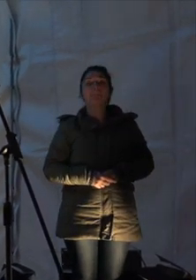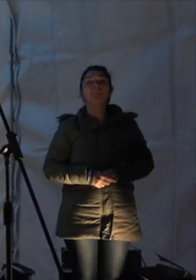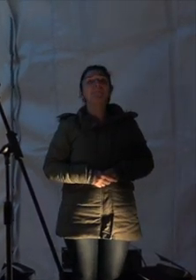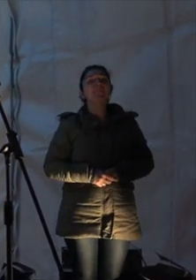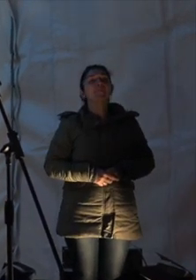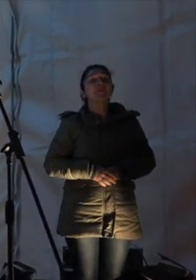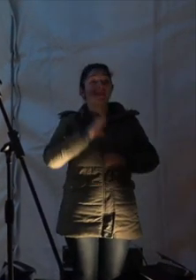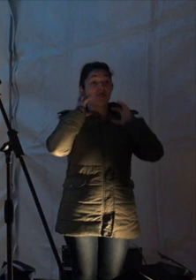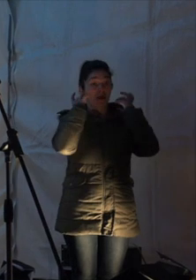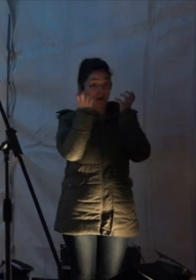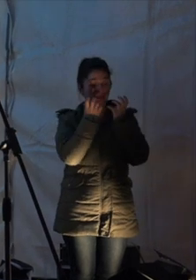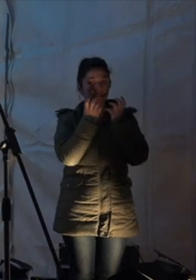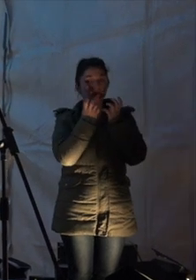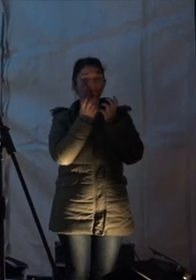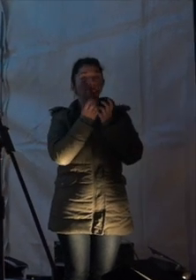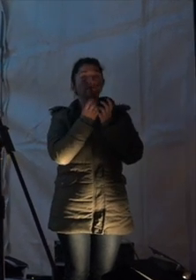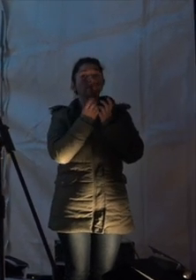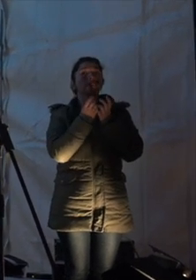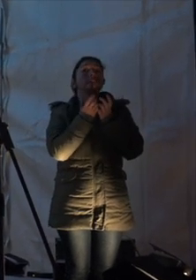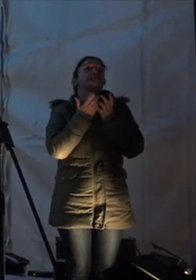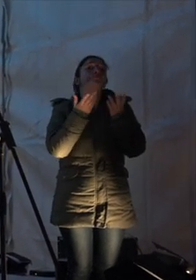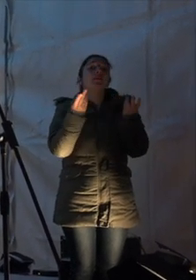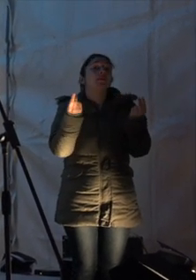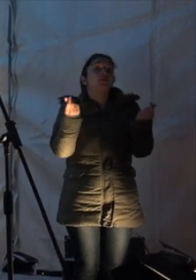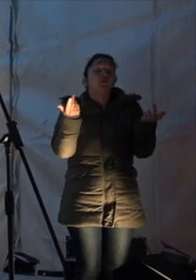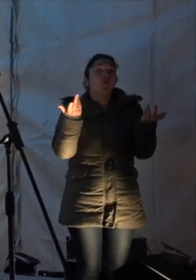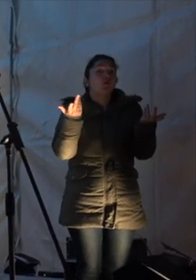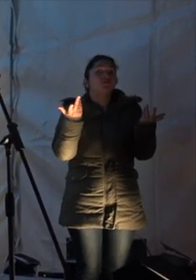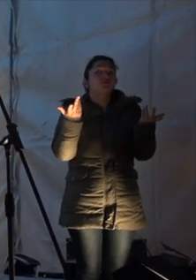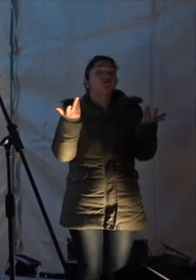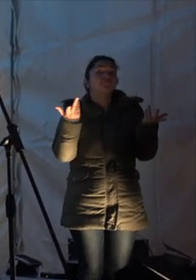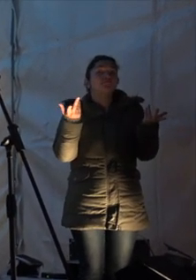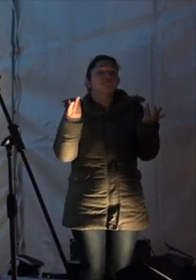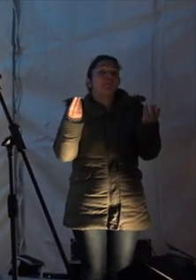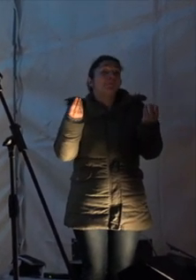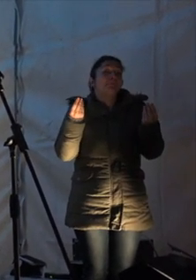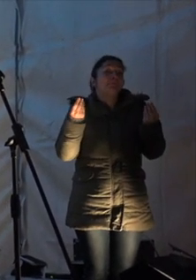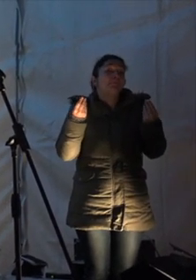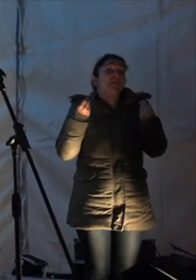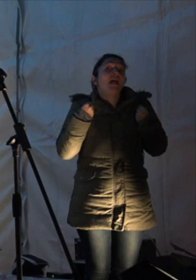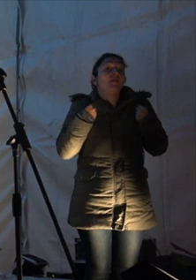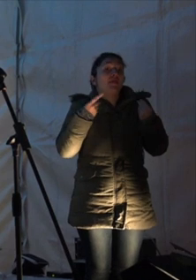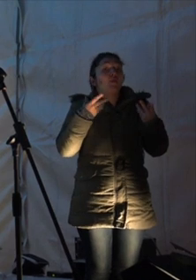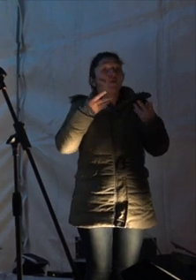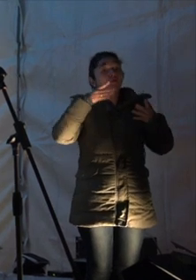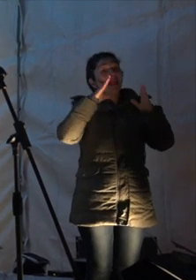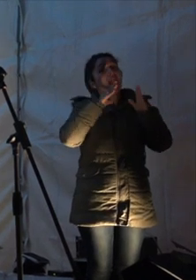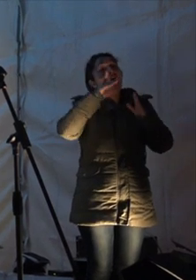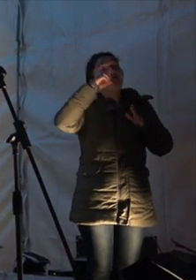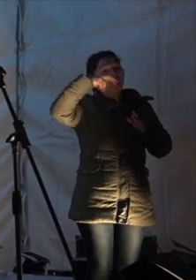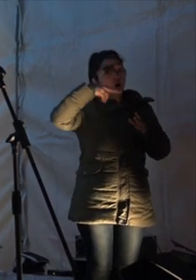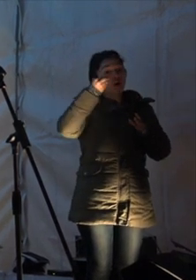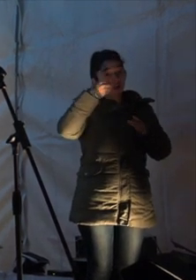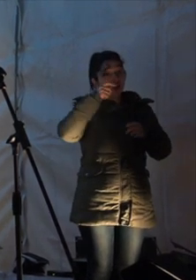Y Cervantes, en su inolvidable y actual Don Quijote,